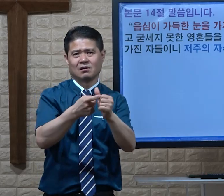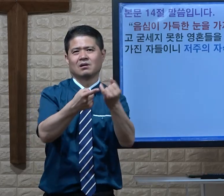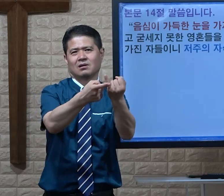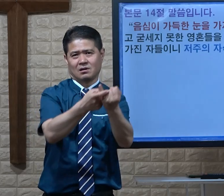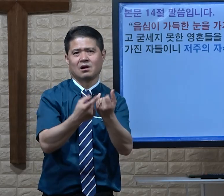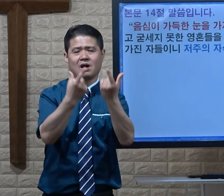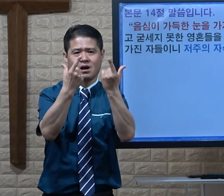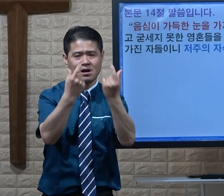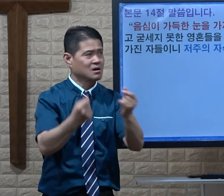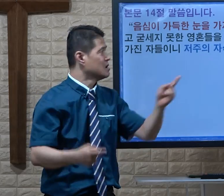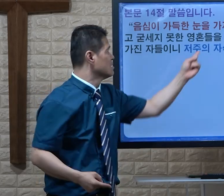64절에